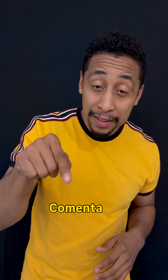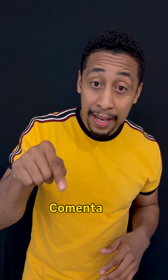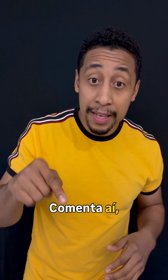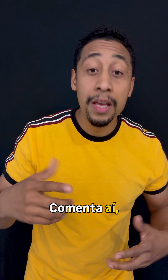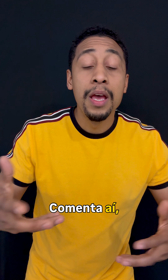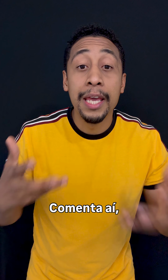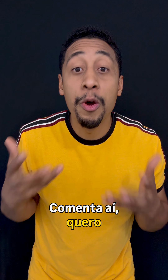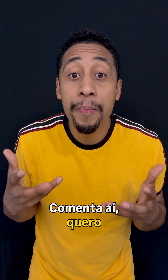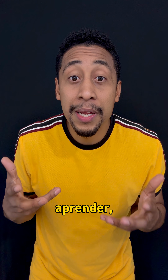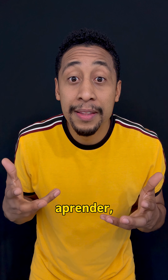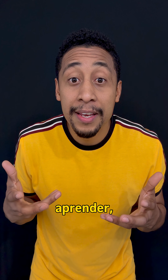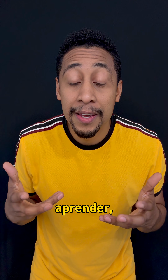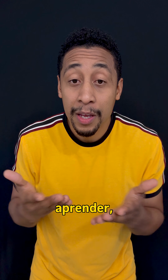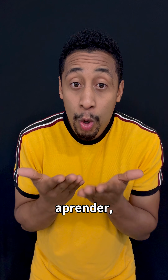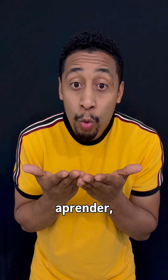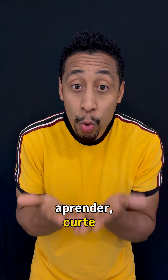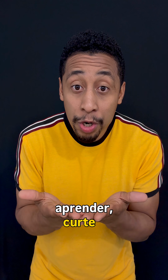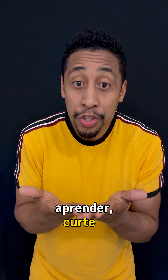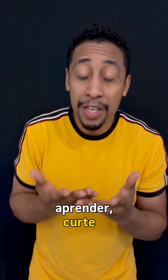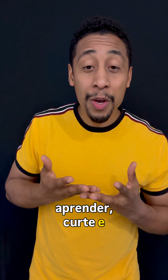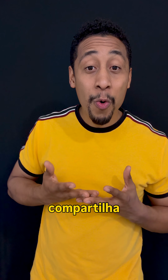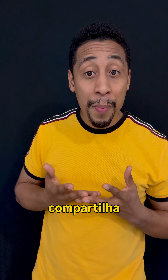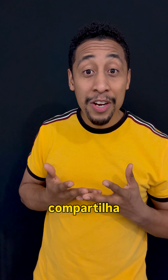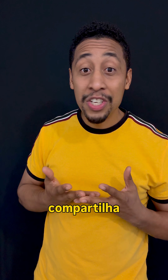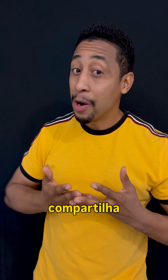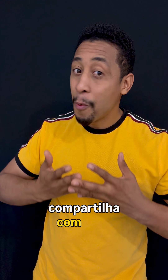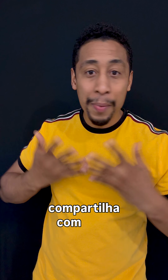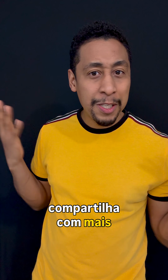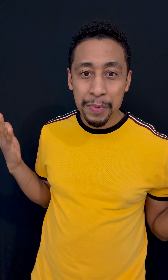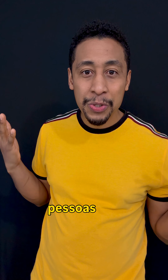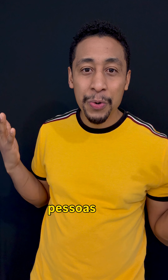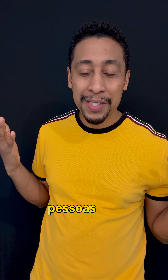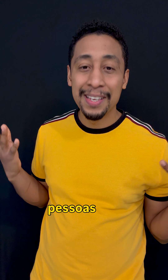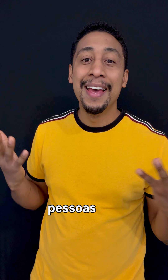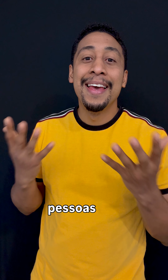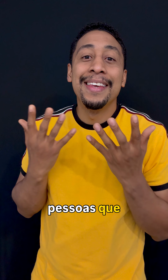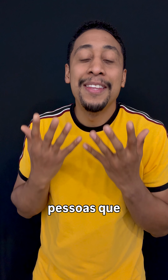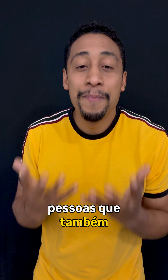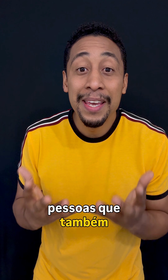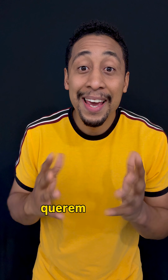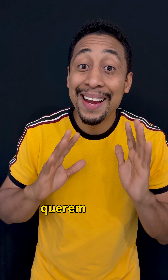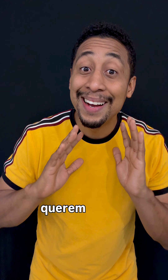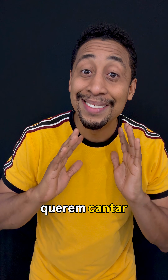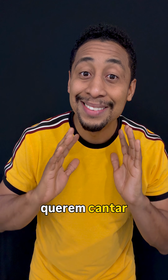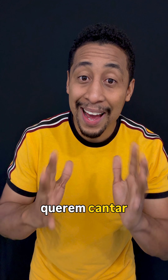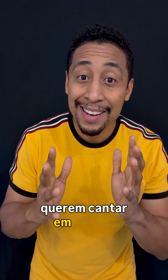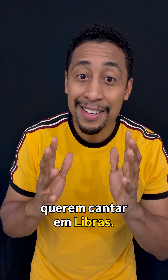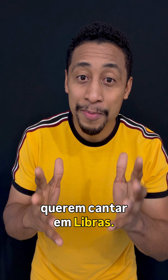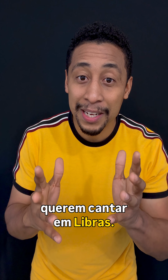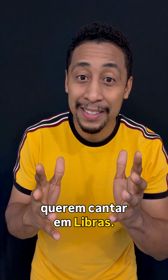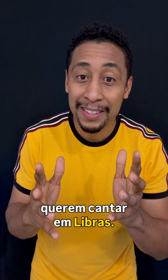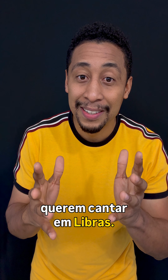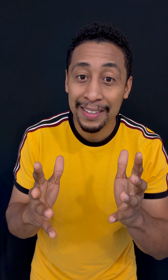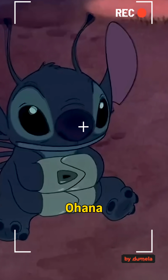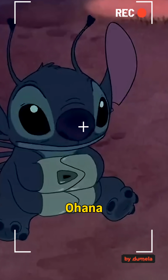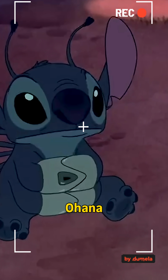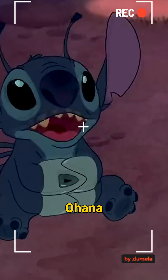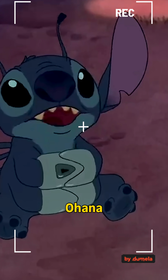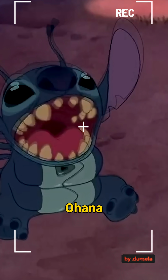Comenta aí, quero aprender, curte e compartilha com mais pessoas que também querem cantar em Libras.